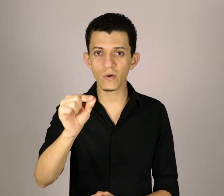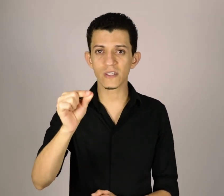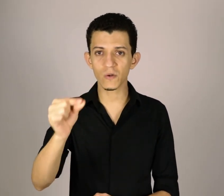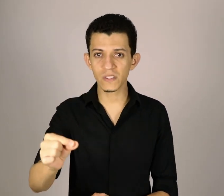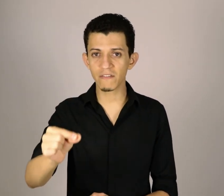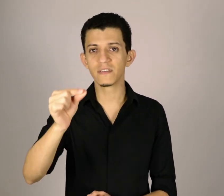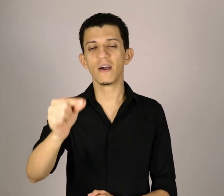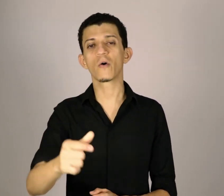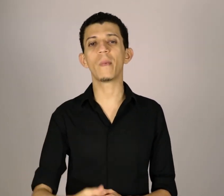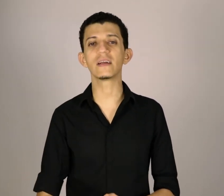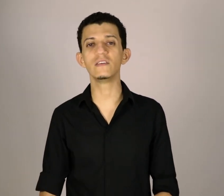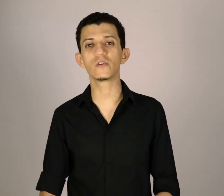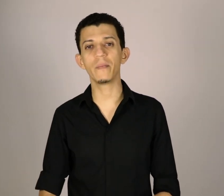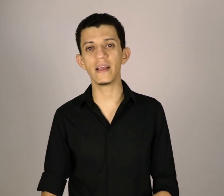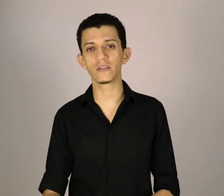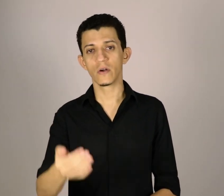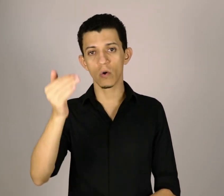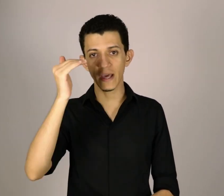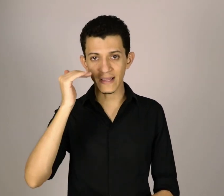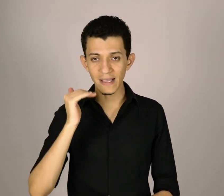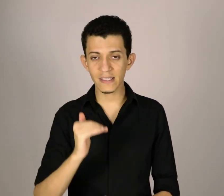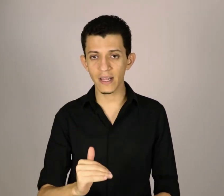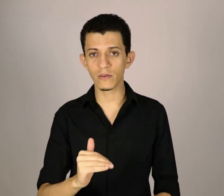exclusivos eu compartilho somente com quem está inscrito